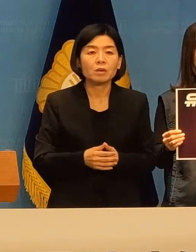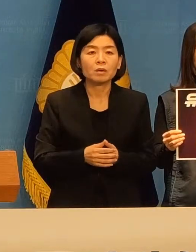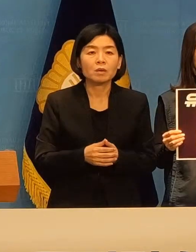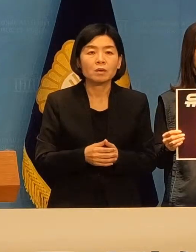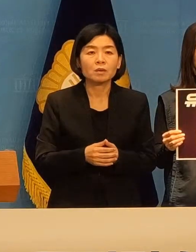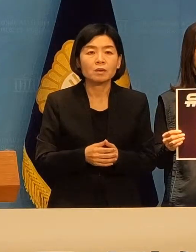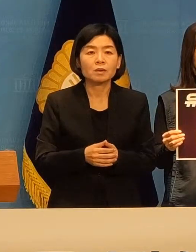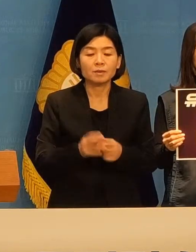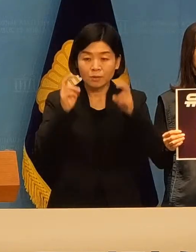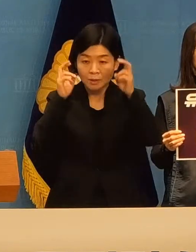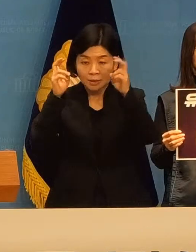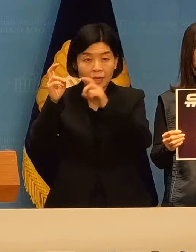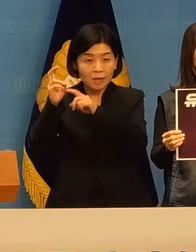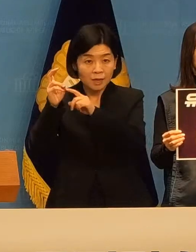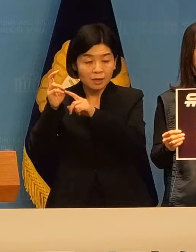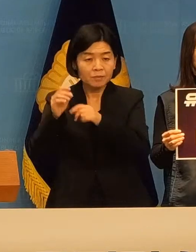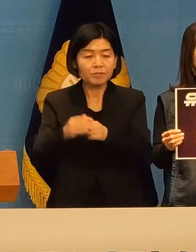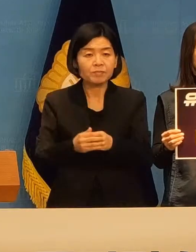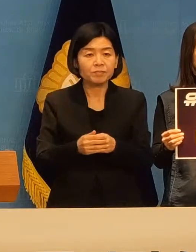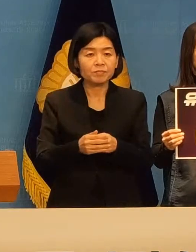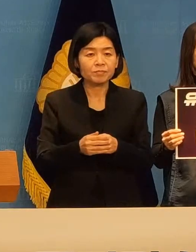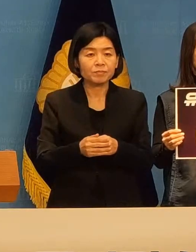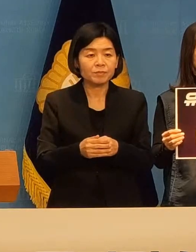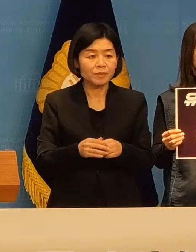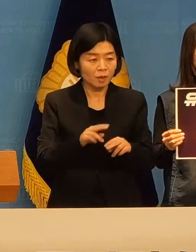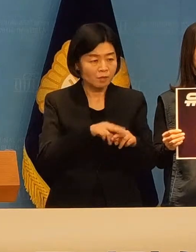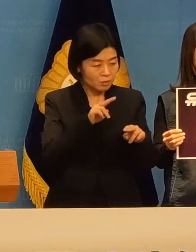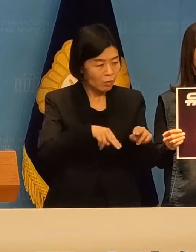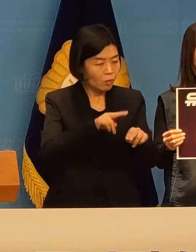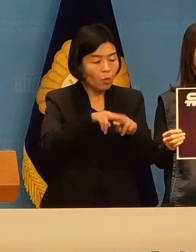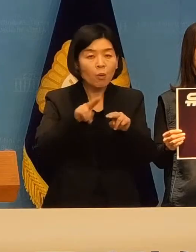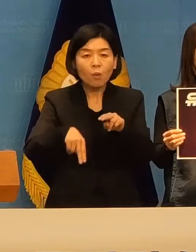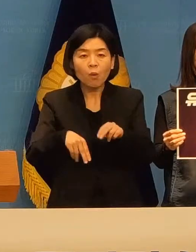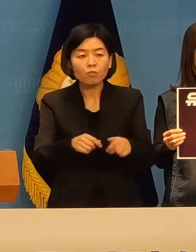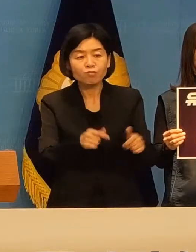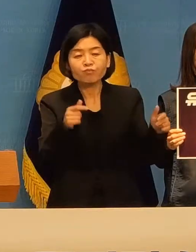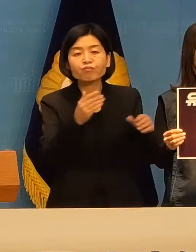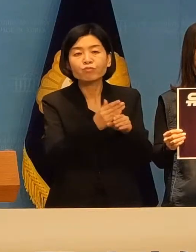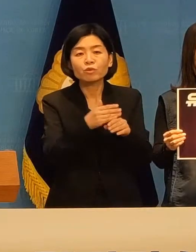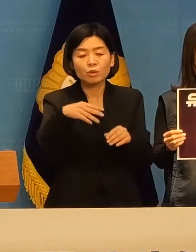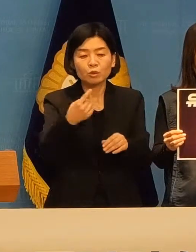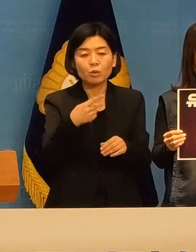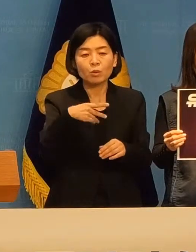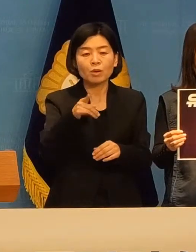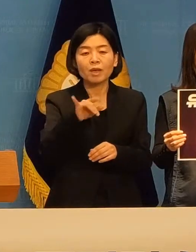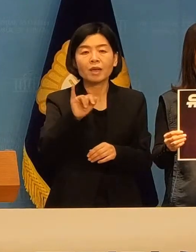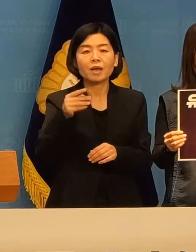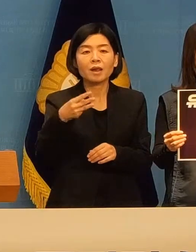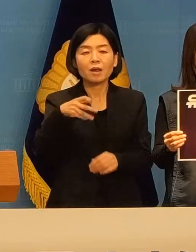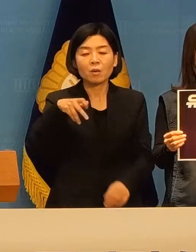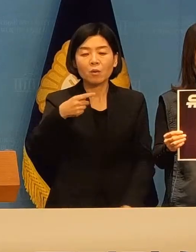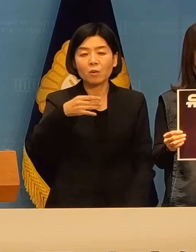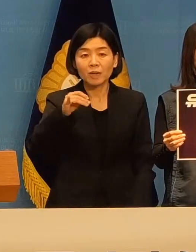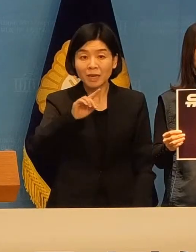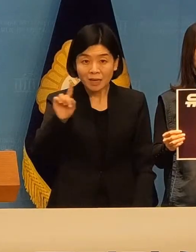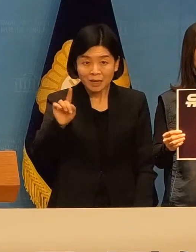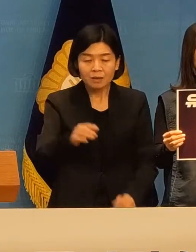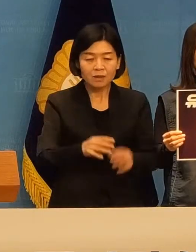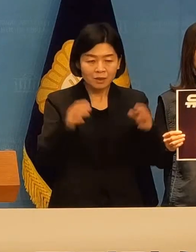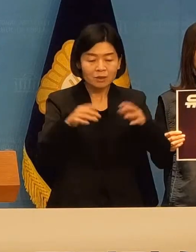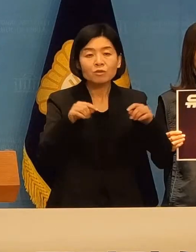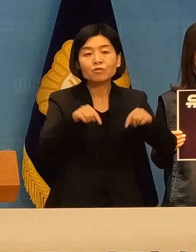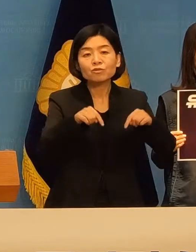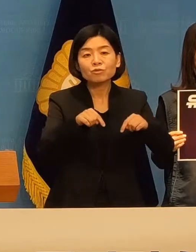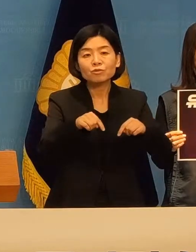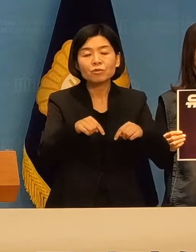실제로 사측은 그림대로 퇴사자가 발생하고 있습니다. 로레알 코리아는 단체 협약에 격지수당이